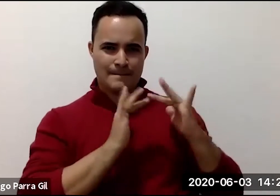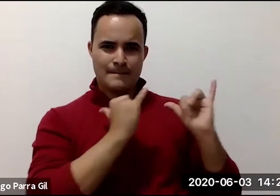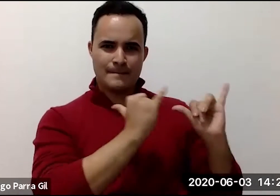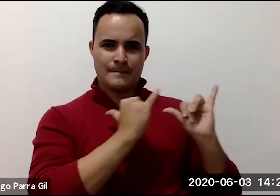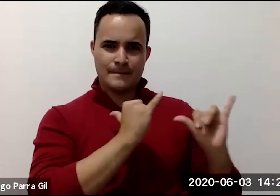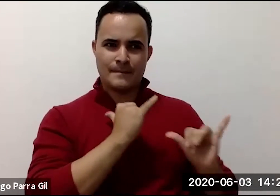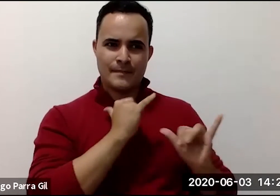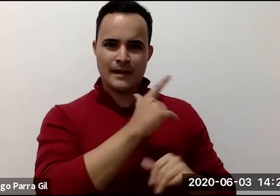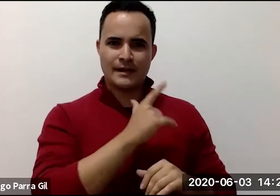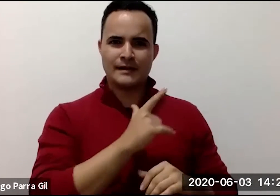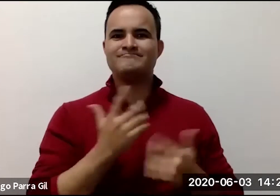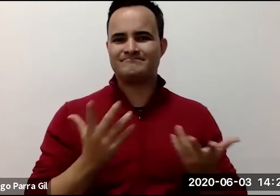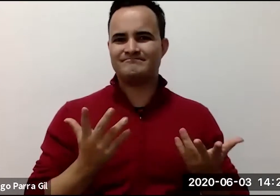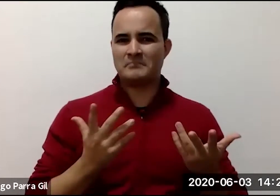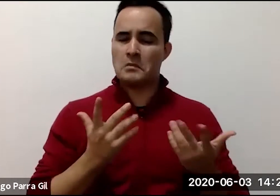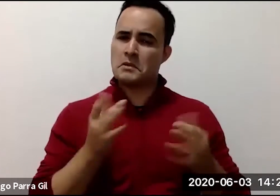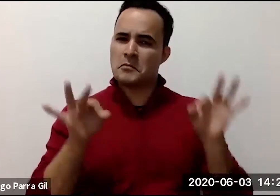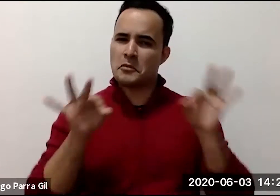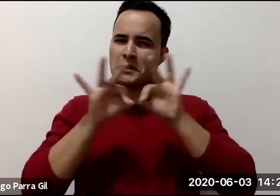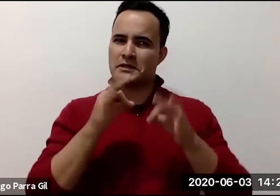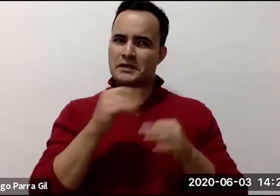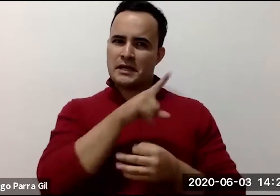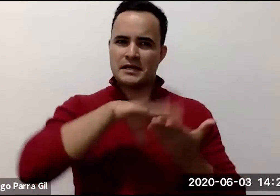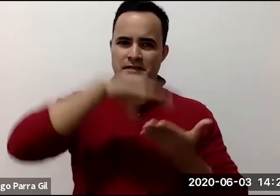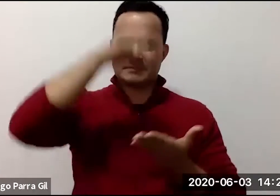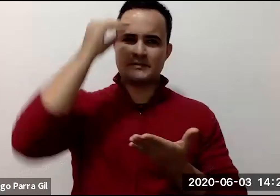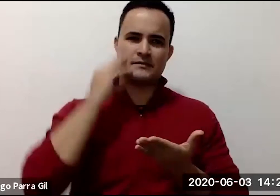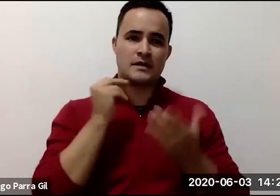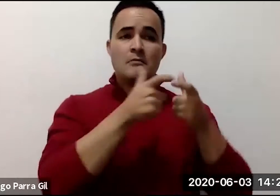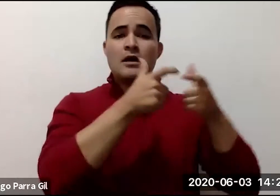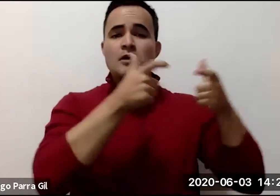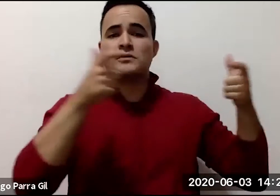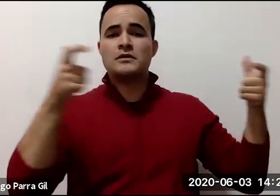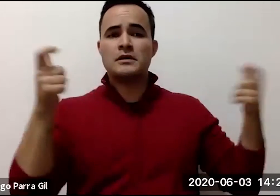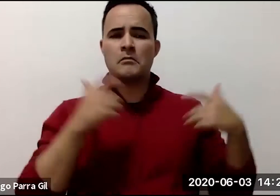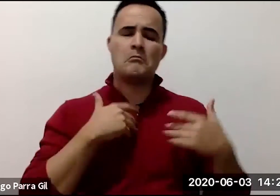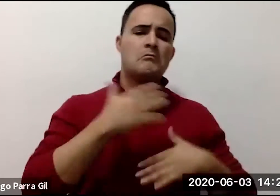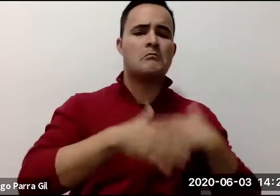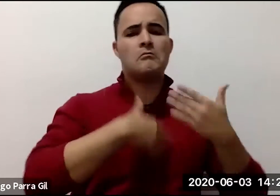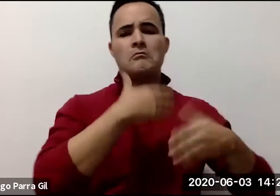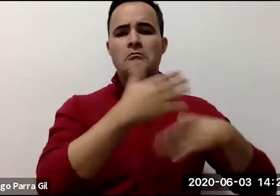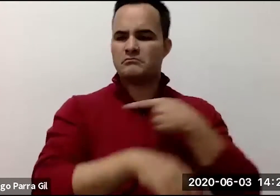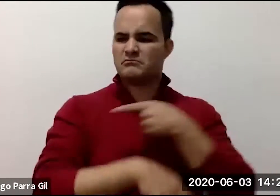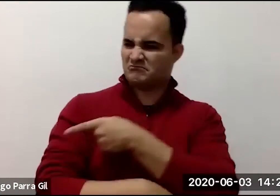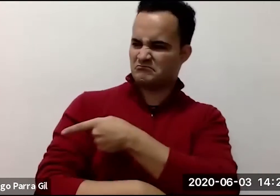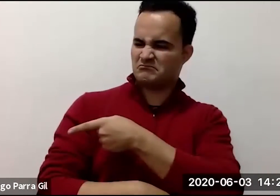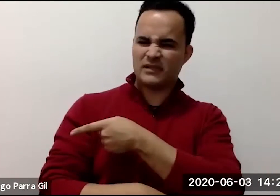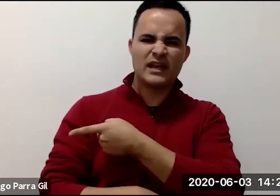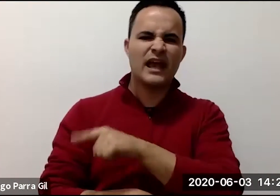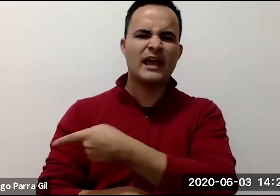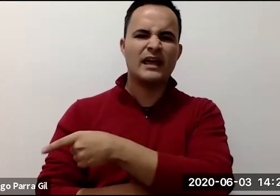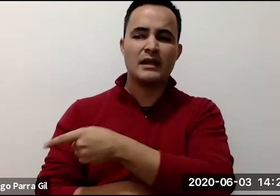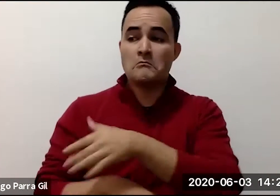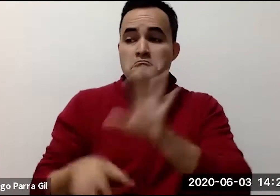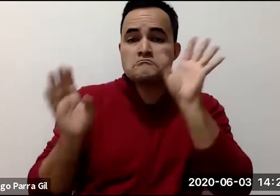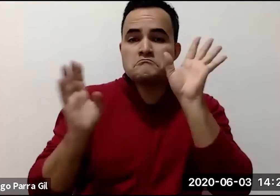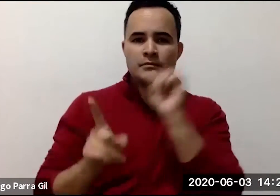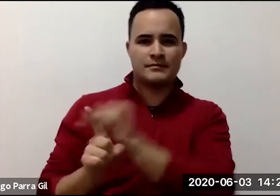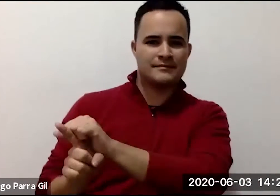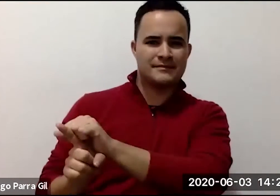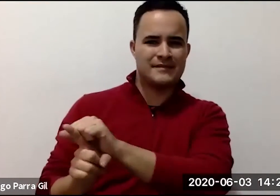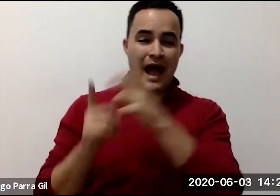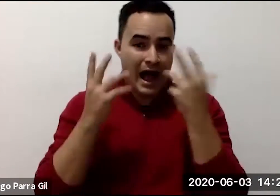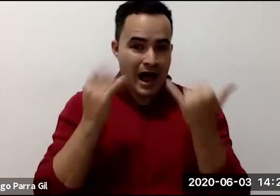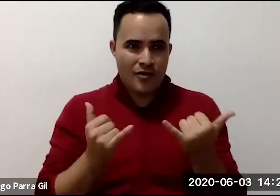Porque como no le pasaba a la mayoría, pues eran omitidas estas realidades, pero como ahora es una realidad pues ya